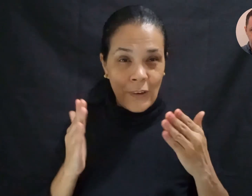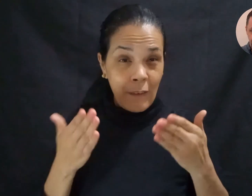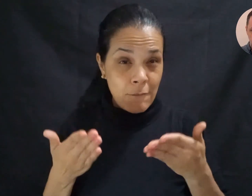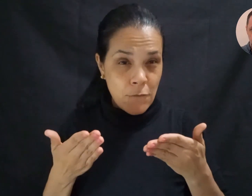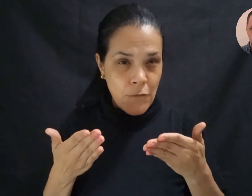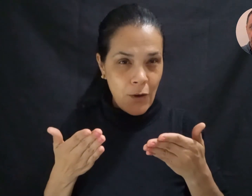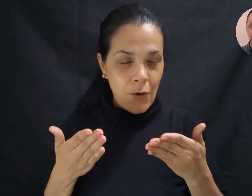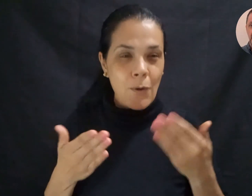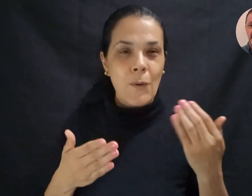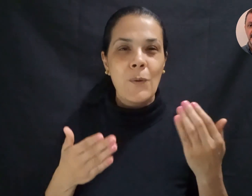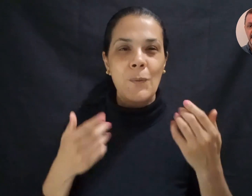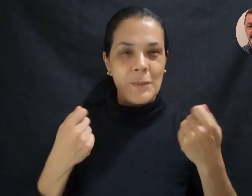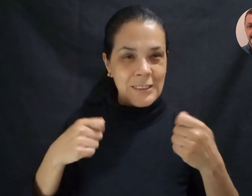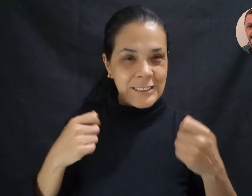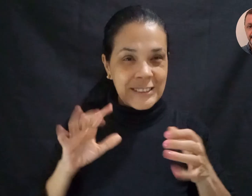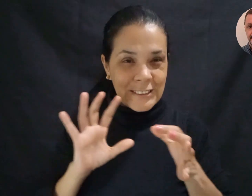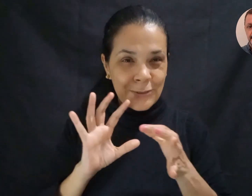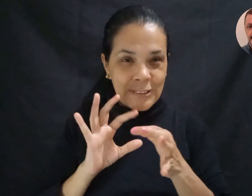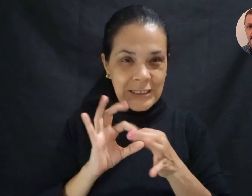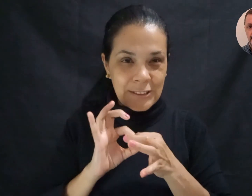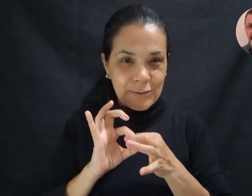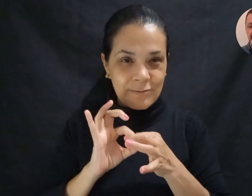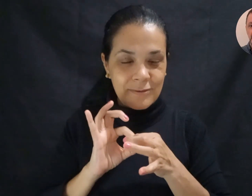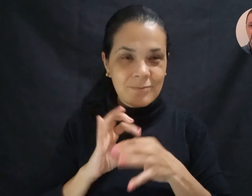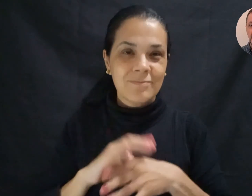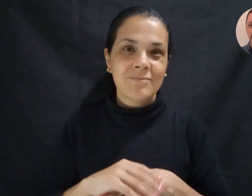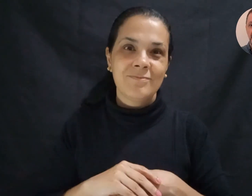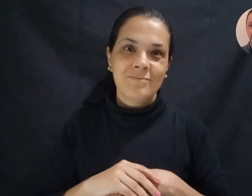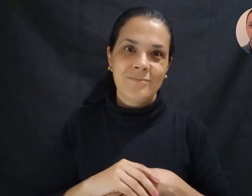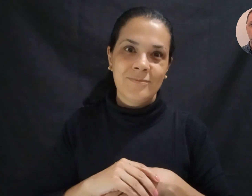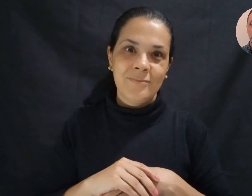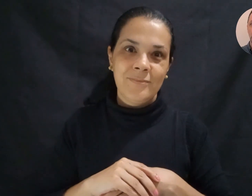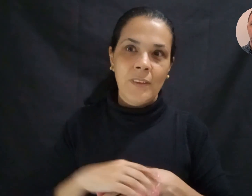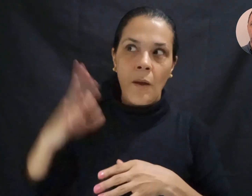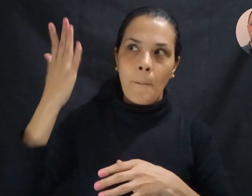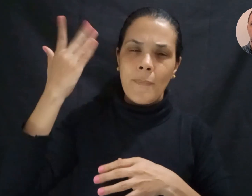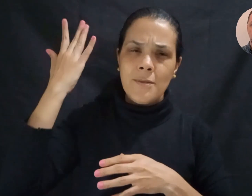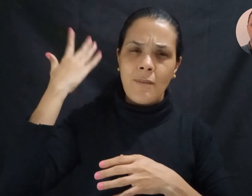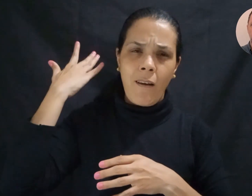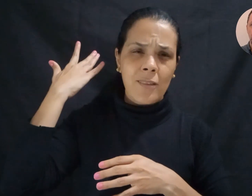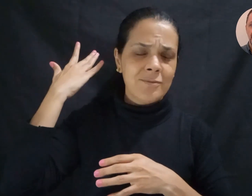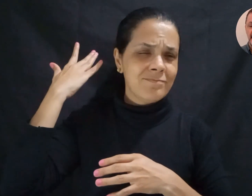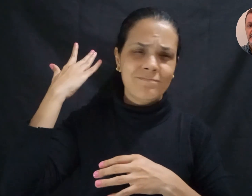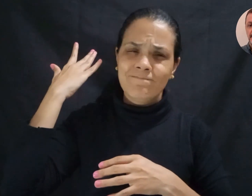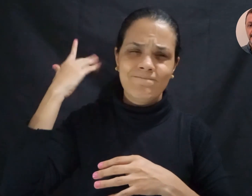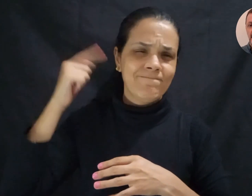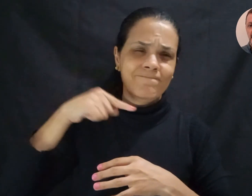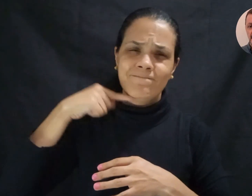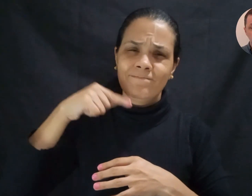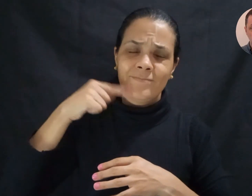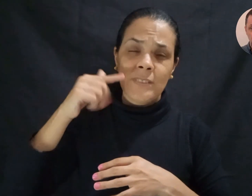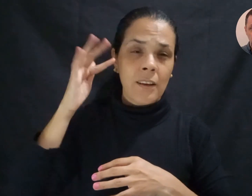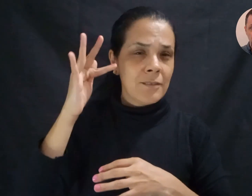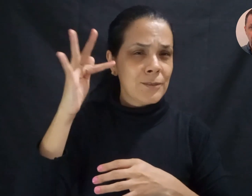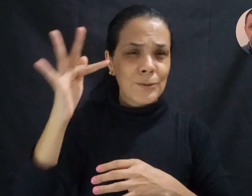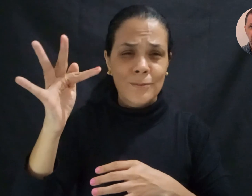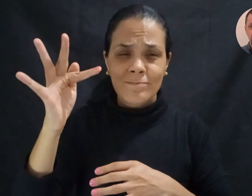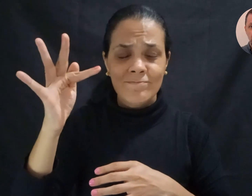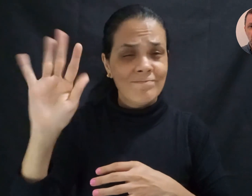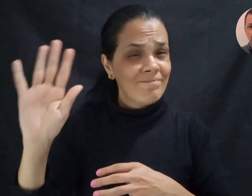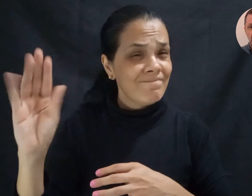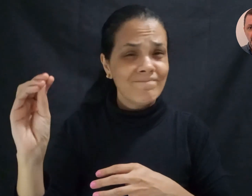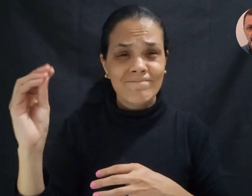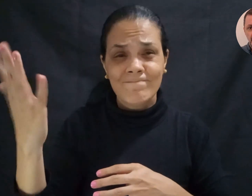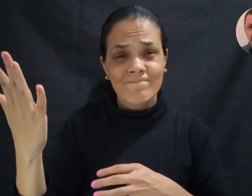presente são inseparáveis. Pensar no que passou ou no que vem pela frente são as condições perfeitas